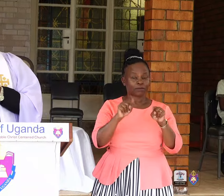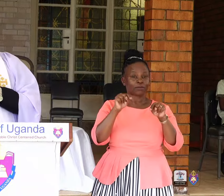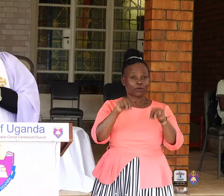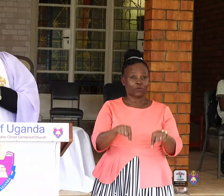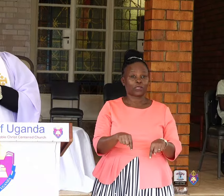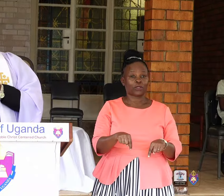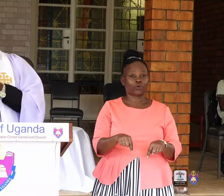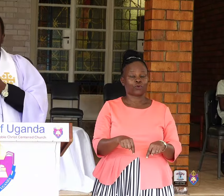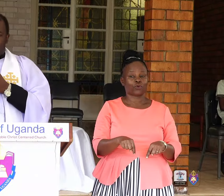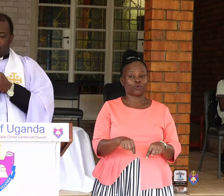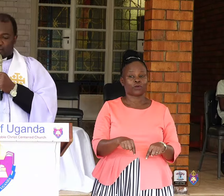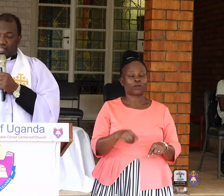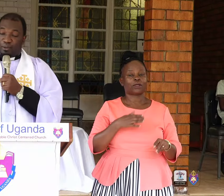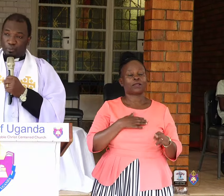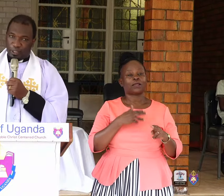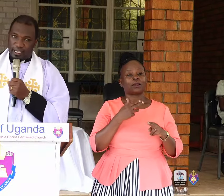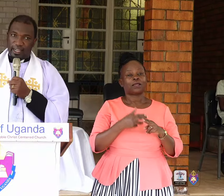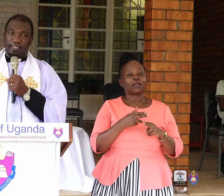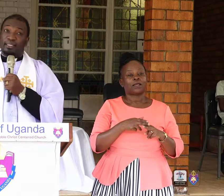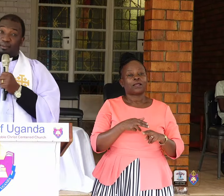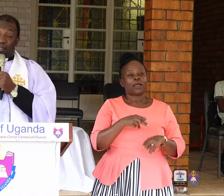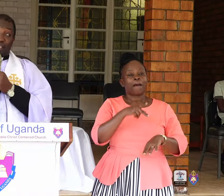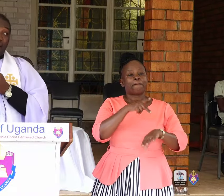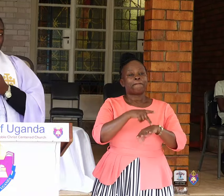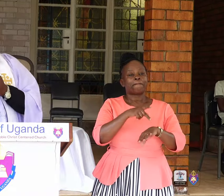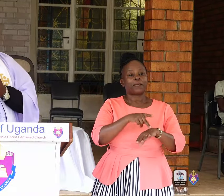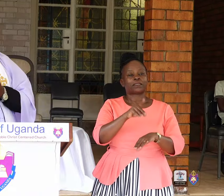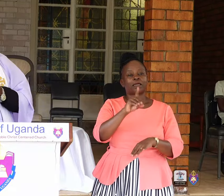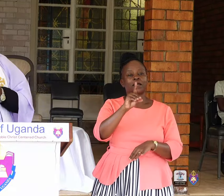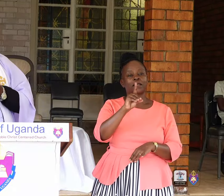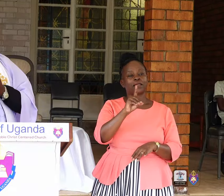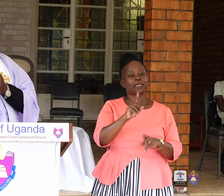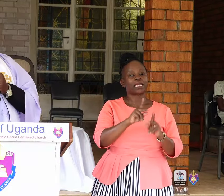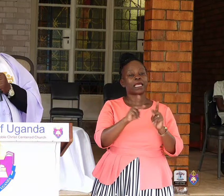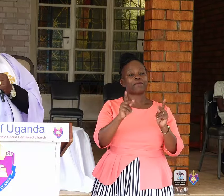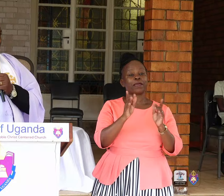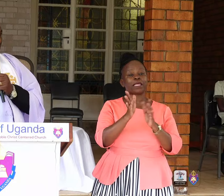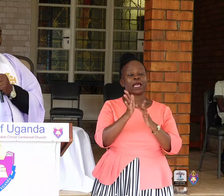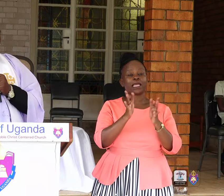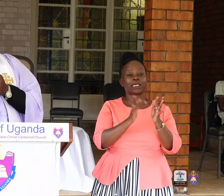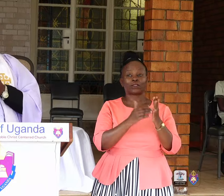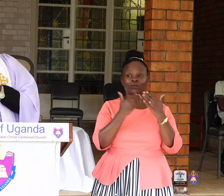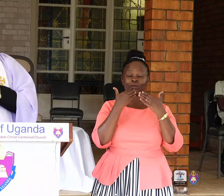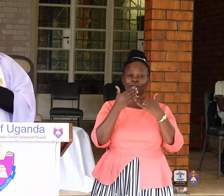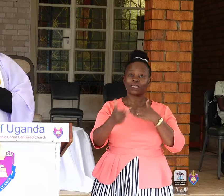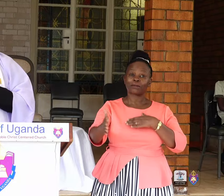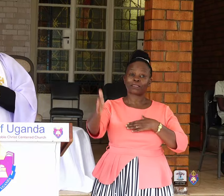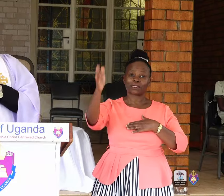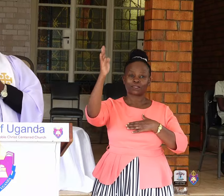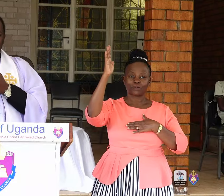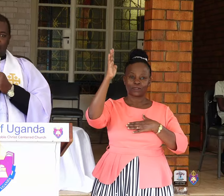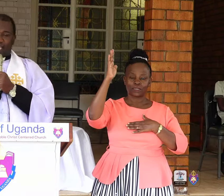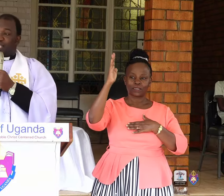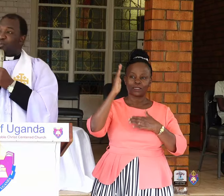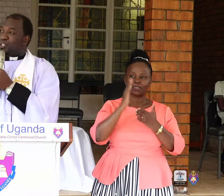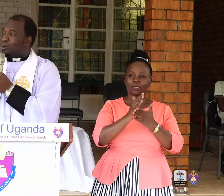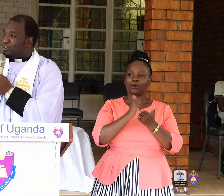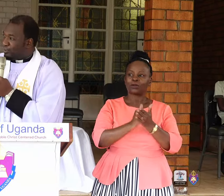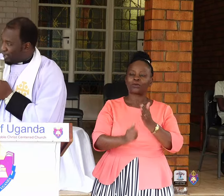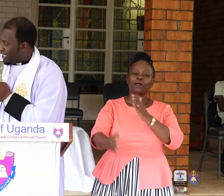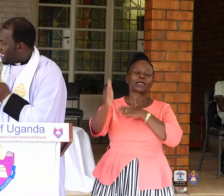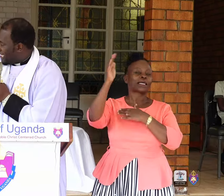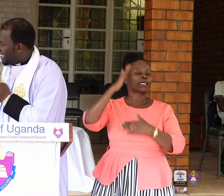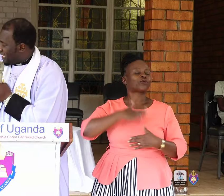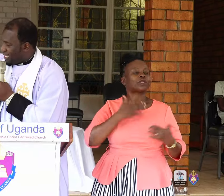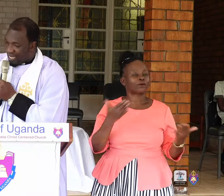kaakano. Erinnya nze Simon Peter dembe lya Yesu. Era neebaza Katonda kubanga ye Katonda